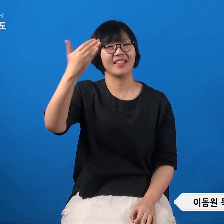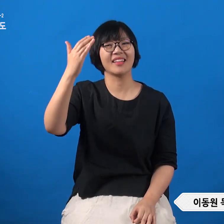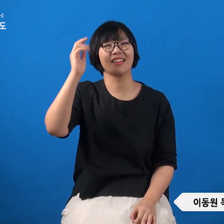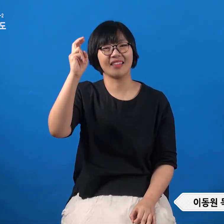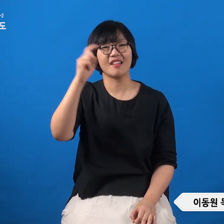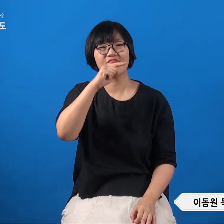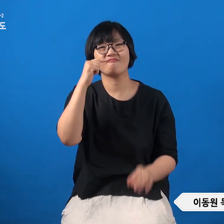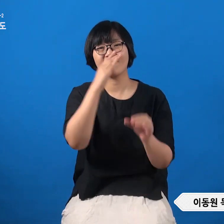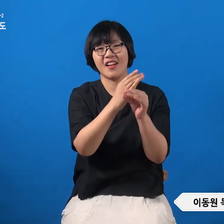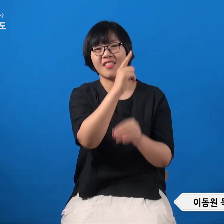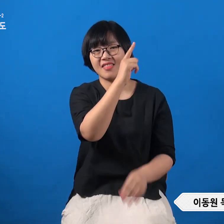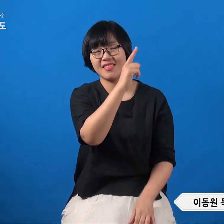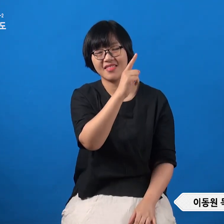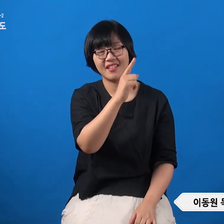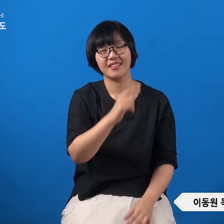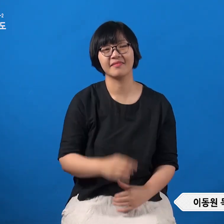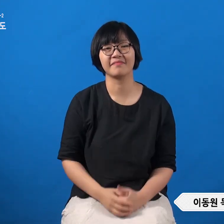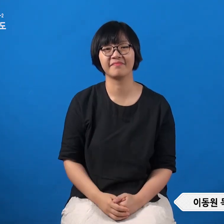네.